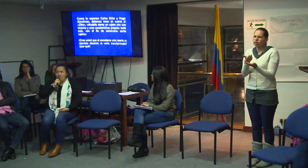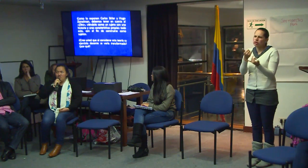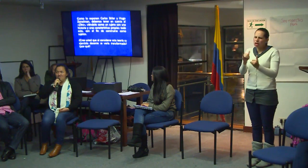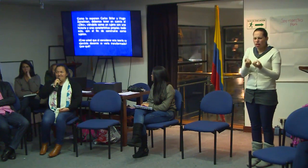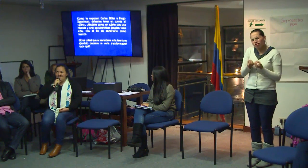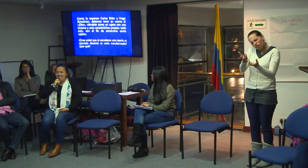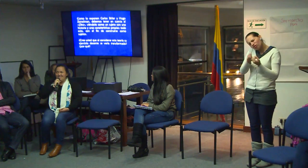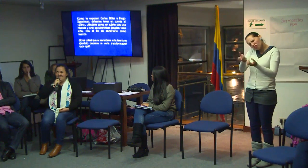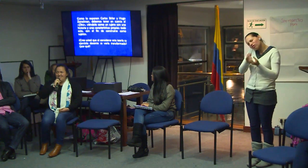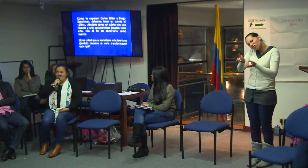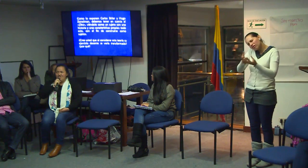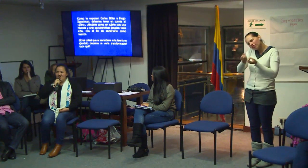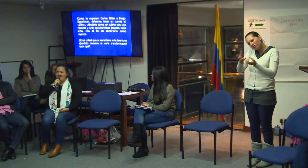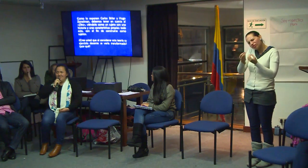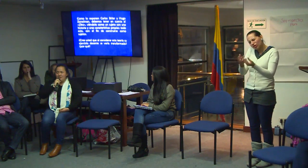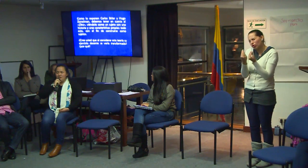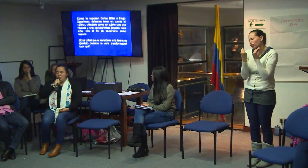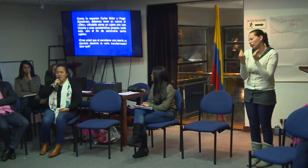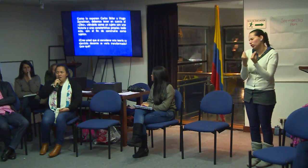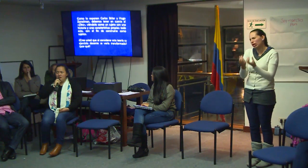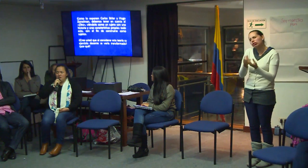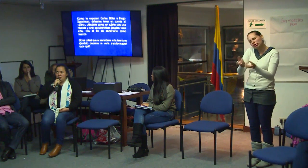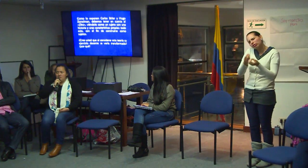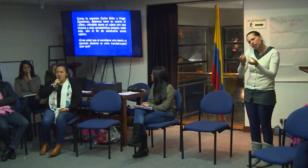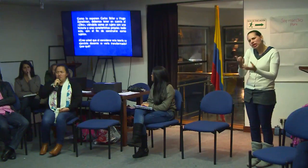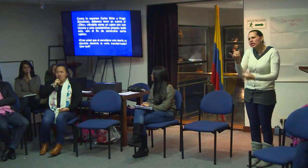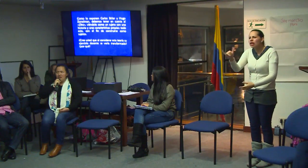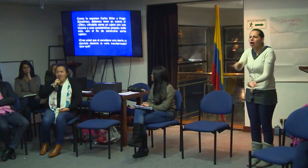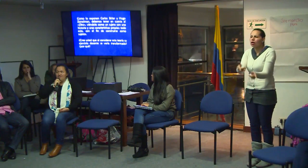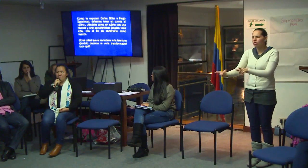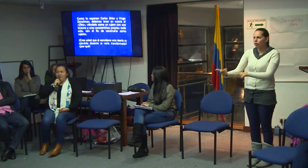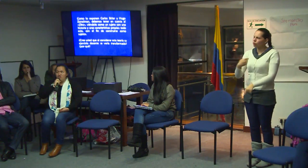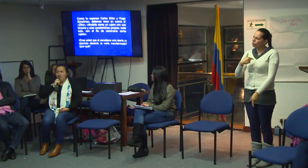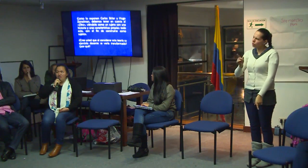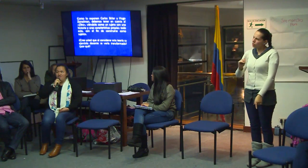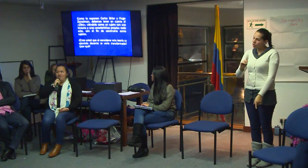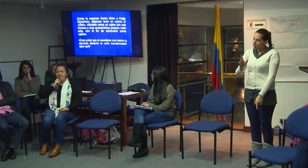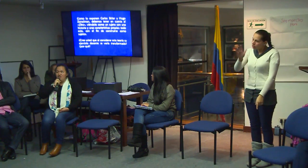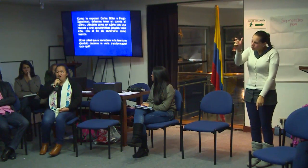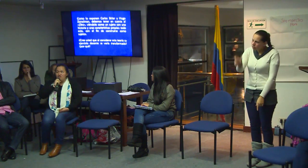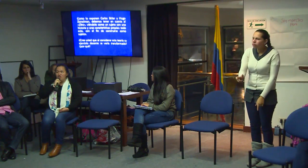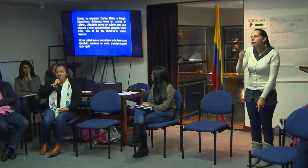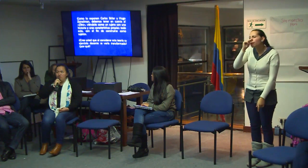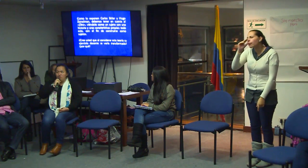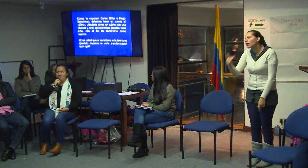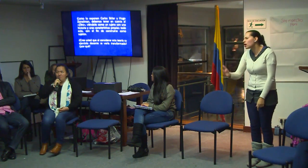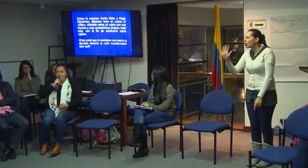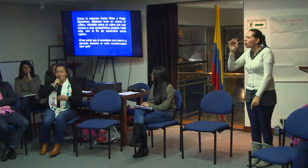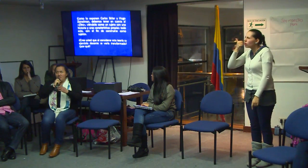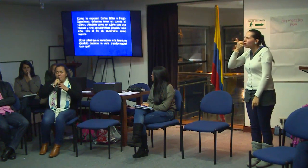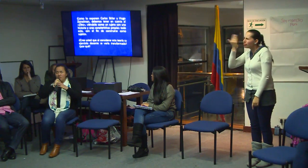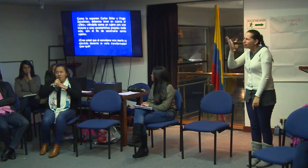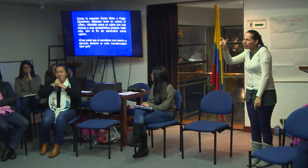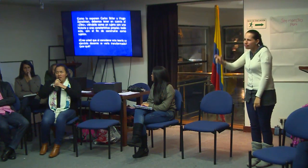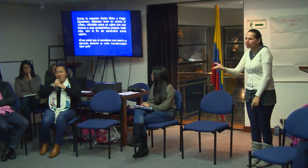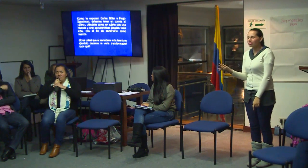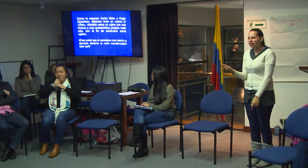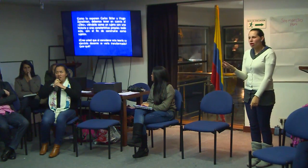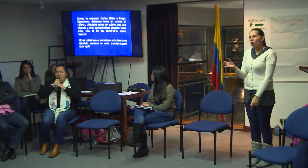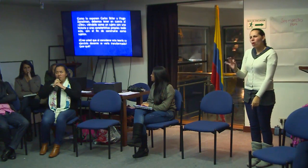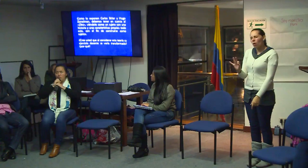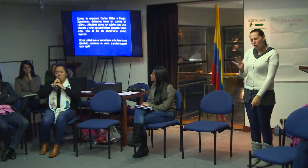muchas cosas y ya, ¿sí? Sino que esa persona, ese niño, ese adulto, esa persona con